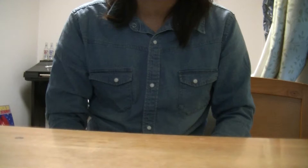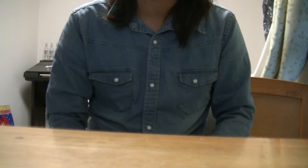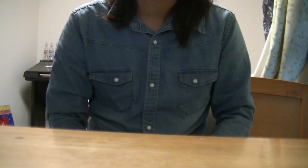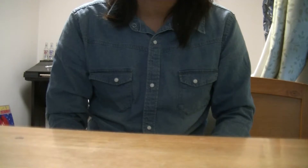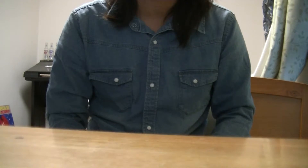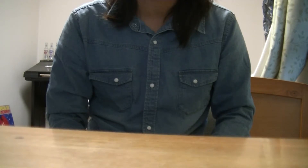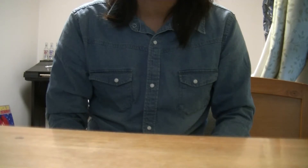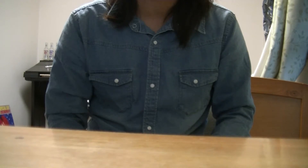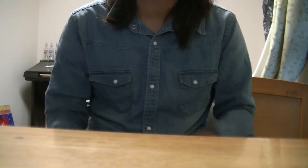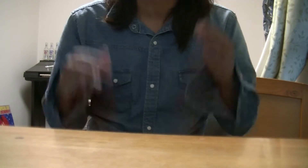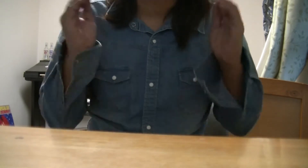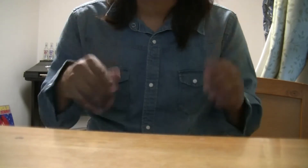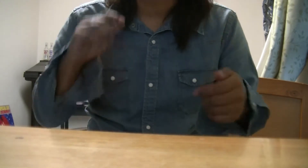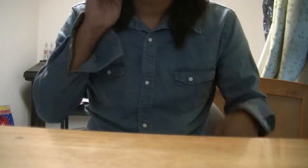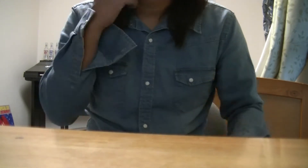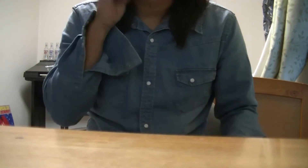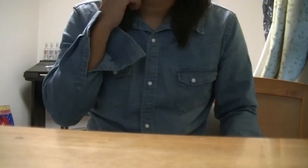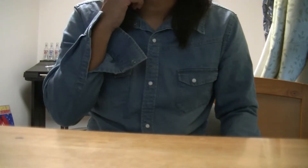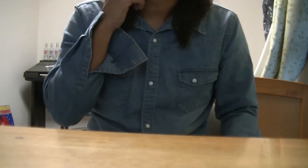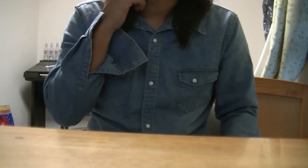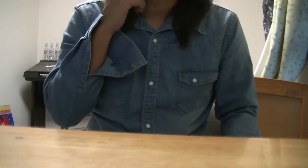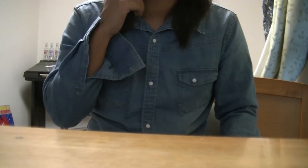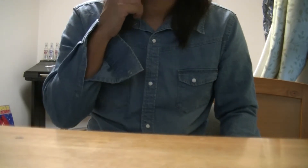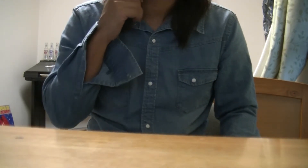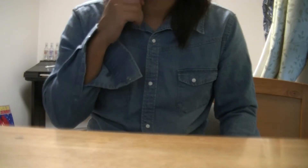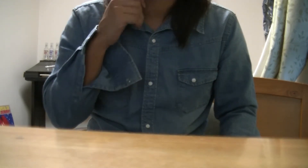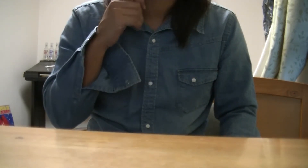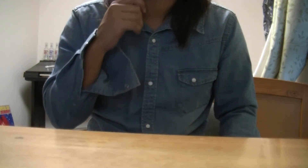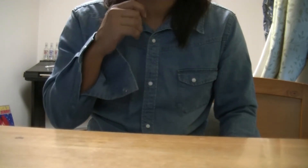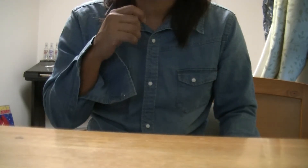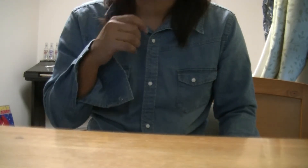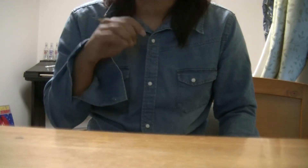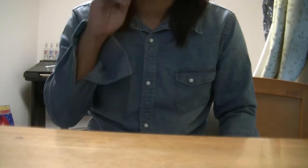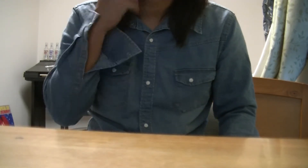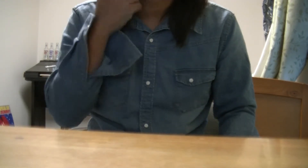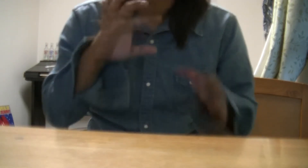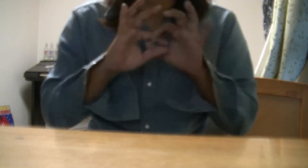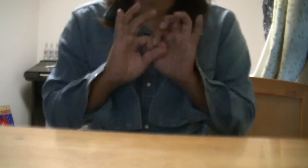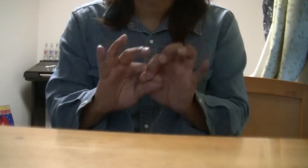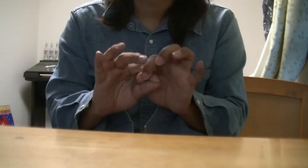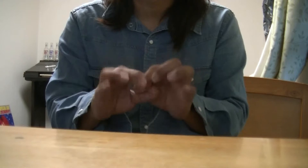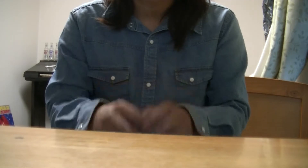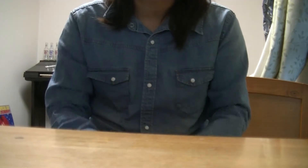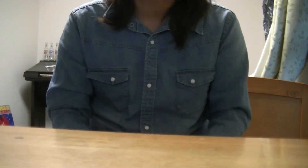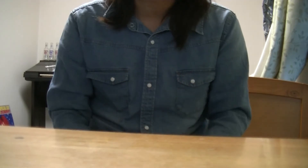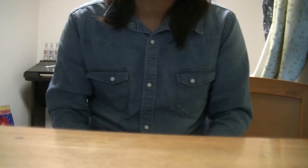これができないとまあまあ無理しながら続けることになるね。いや、いいんだよ、それでも続けていこう